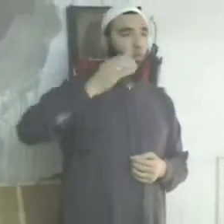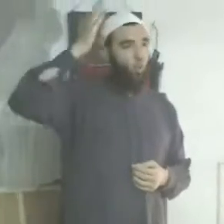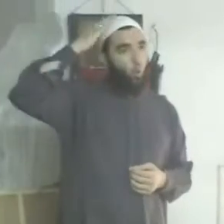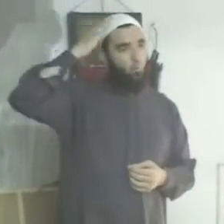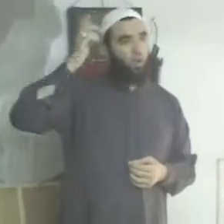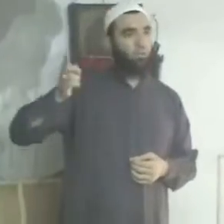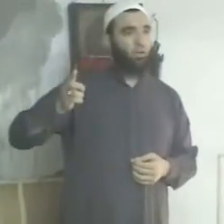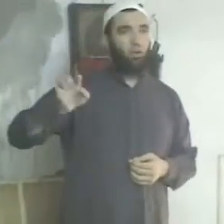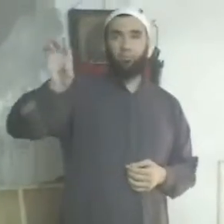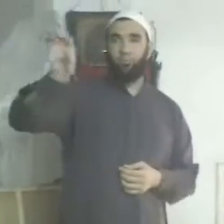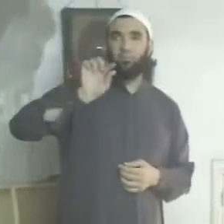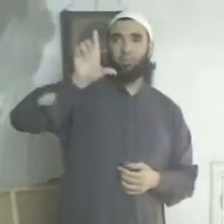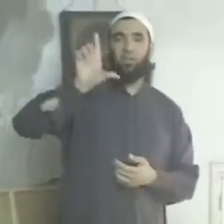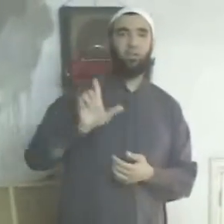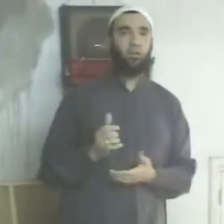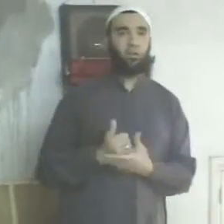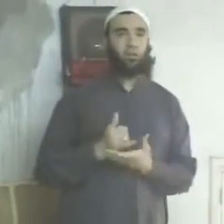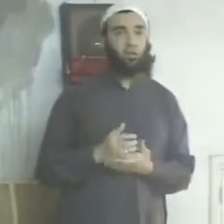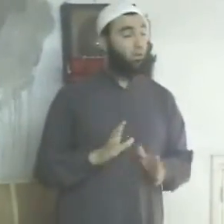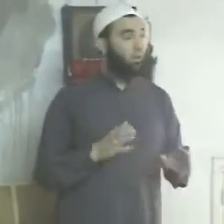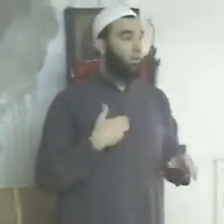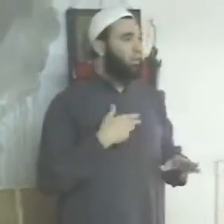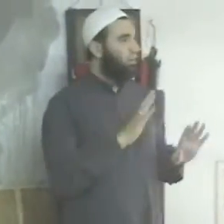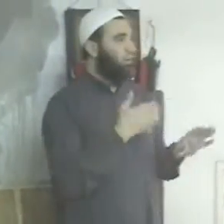غيري ايه الشغل تقيل قوي عليك؟ يقول له ما فيش حد